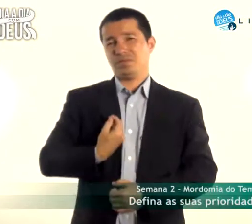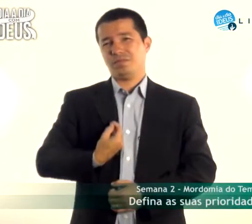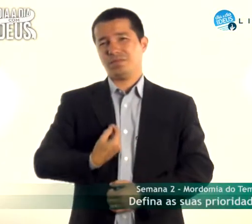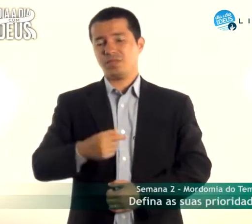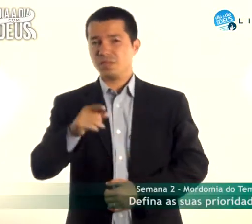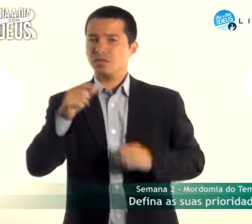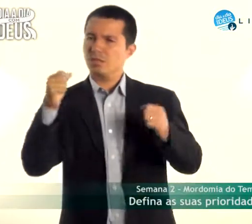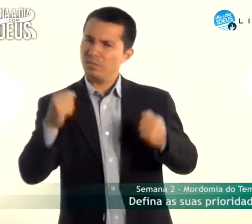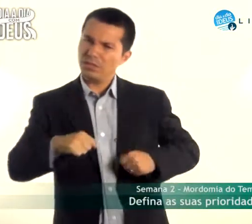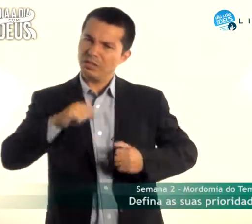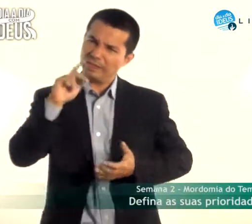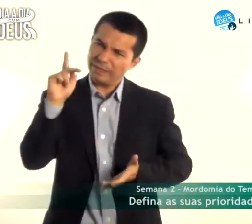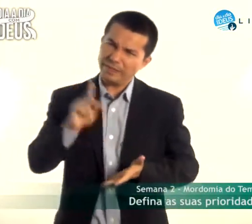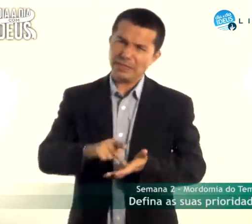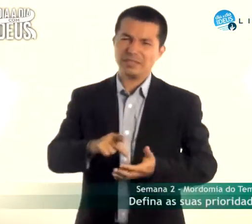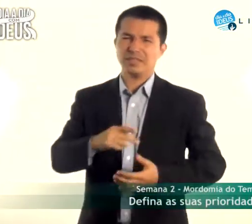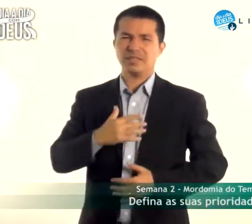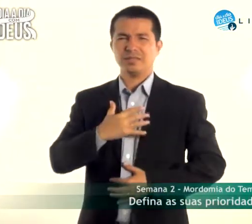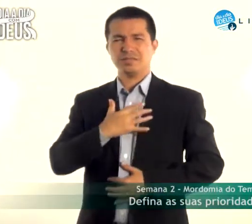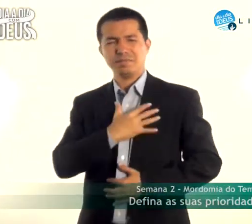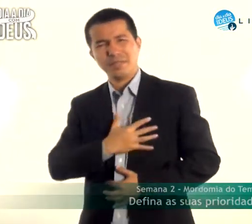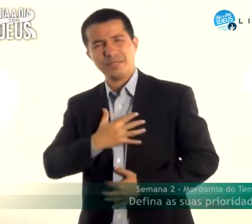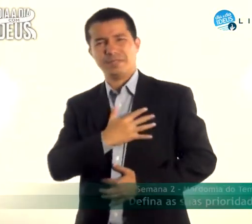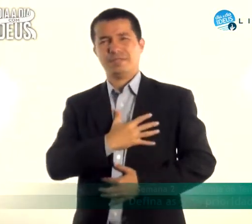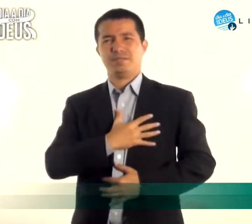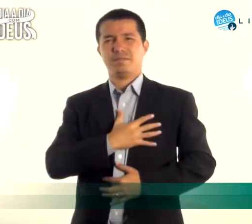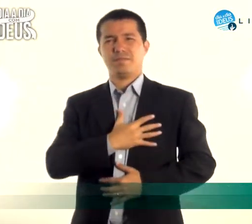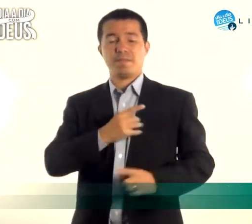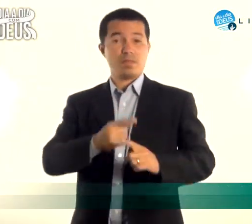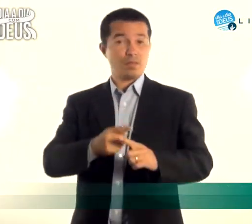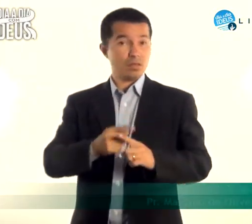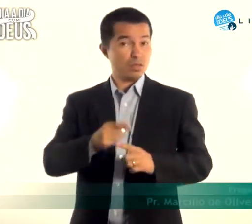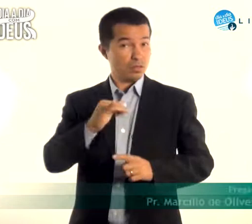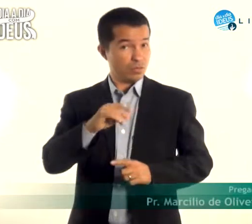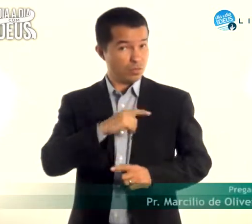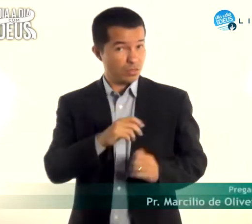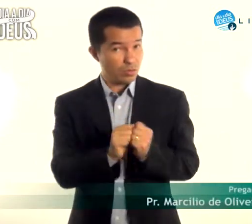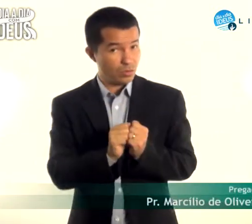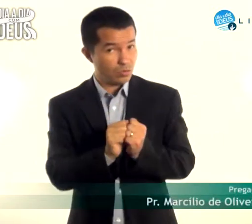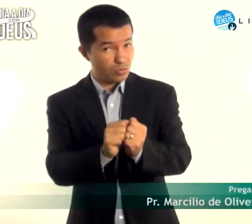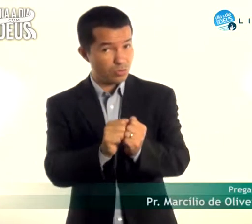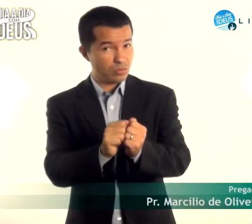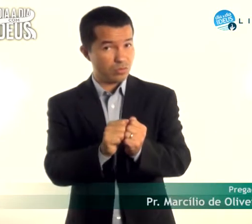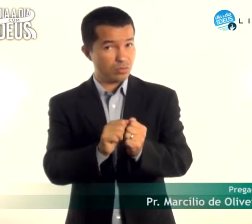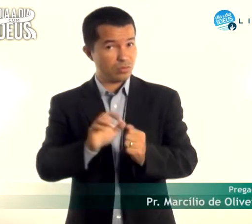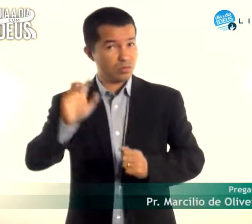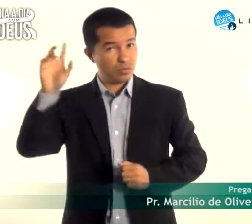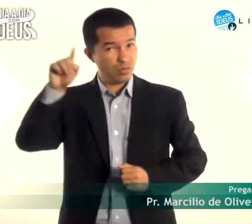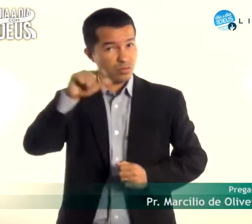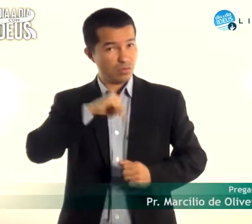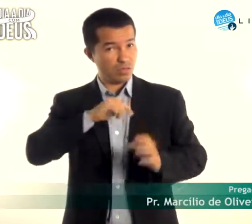os verdadeiros prazeres. Em Deus nós temos liberdade, temos prazer, temos alegria sem